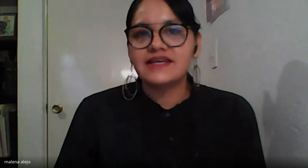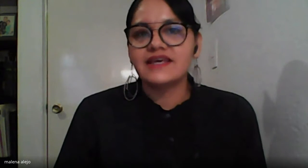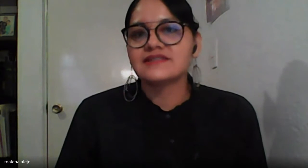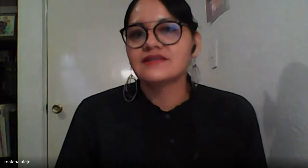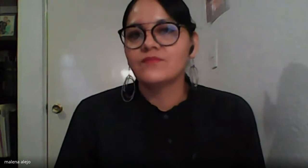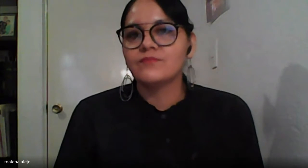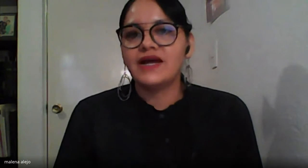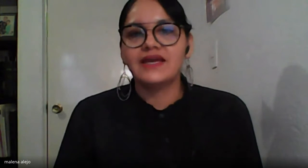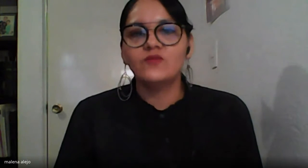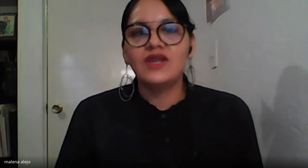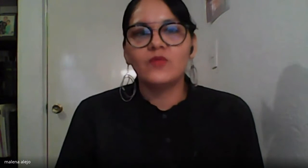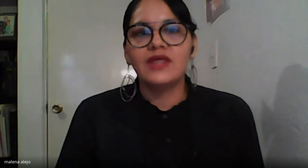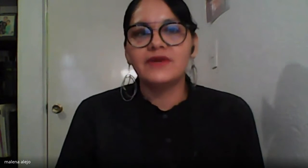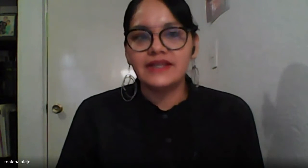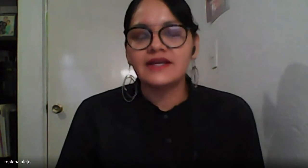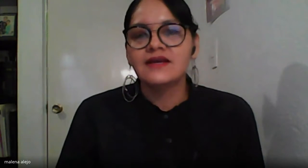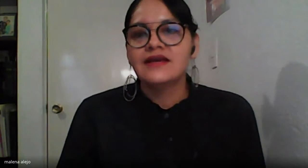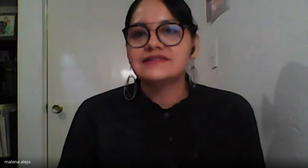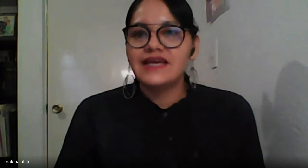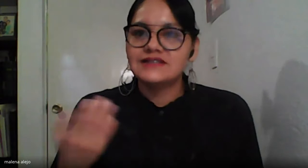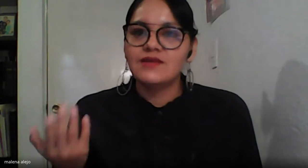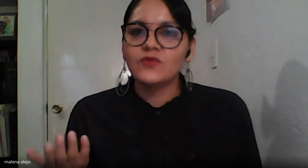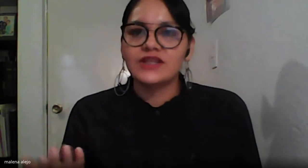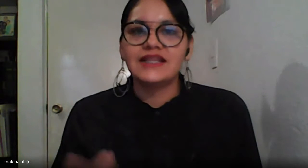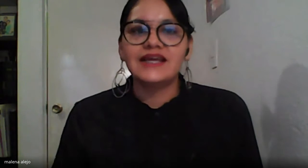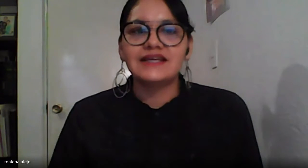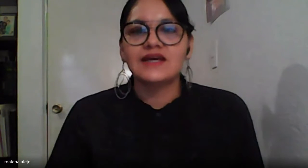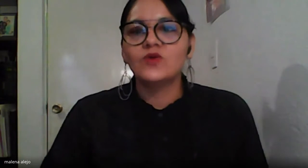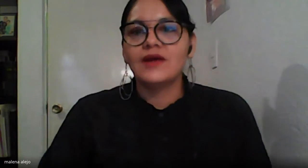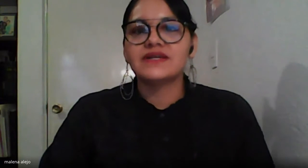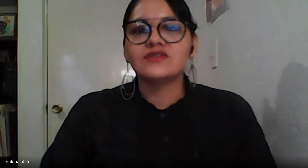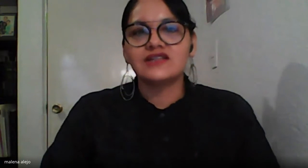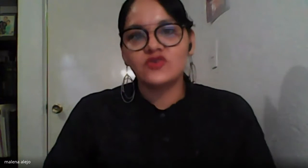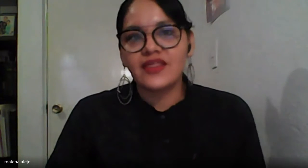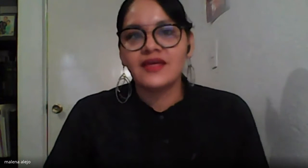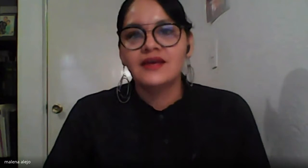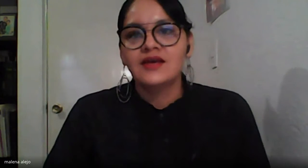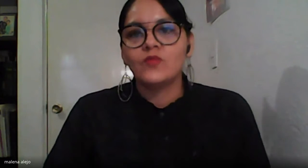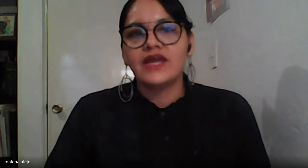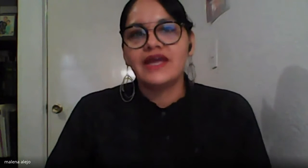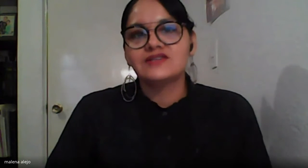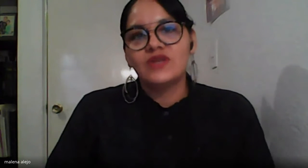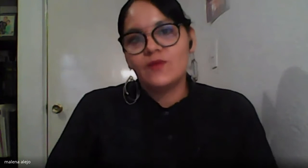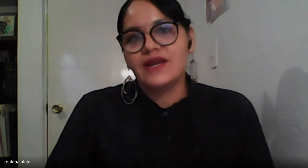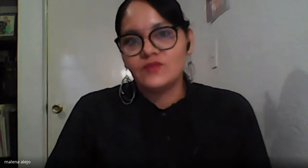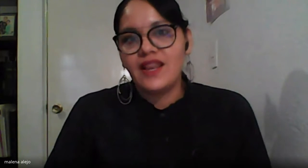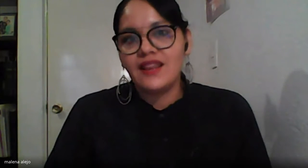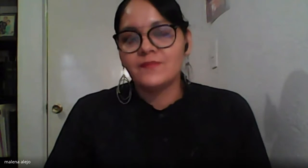señas, para que uno la pueda aprender, sí es importante que esté una persona sorda, porque es su lengua natural.